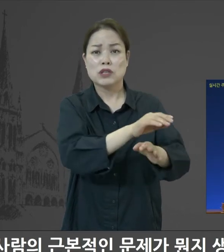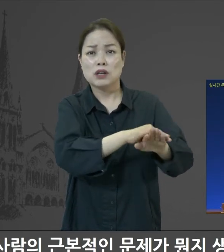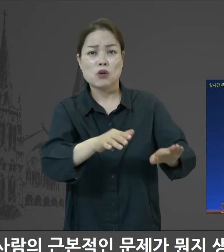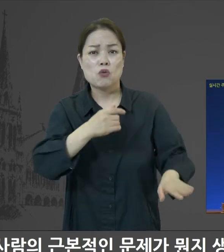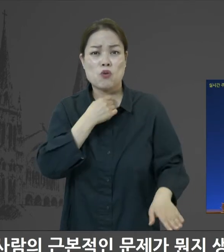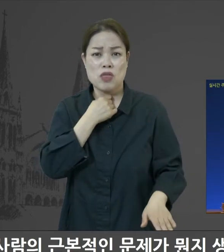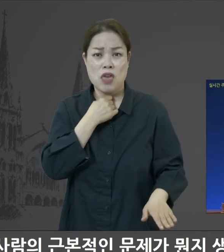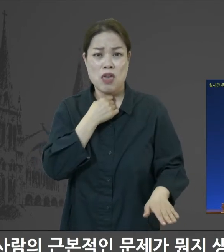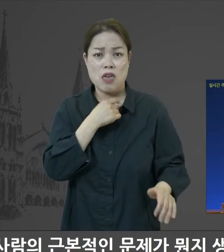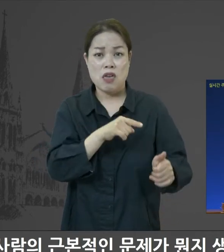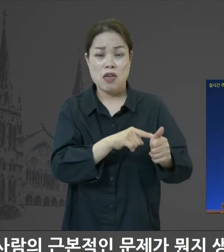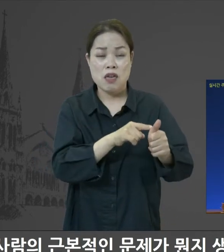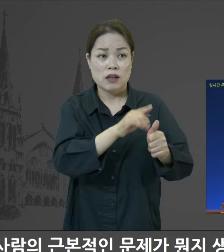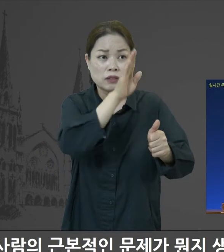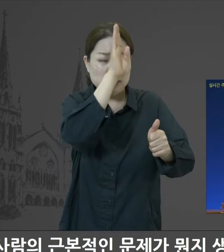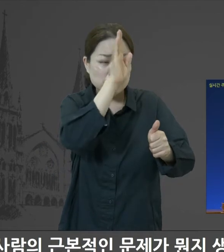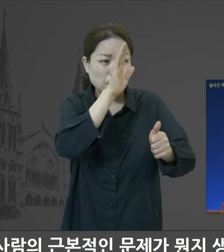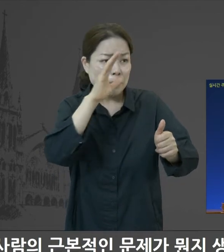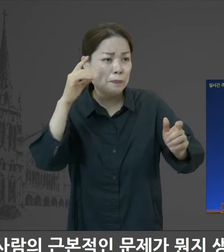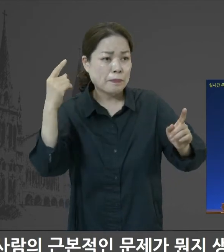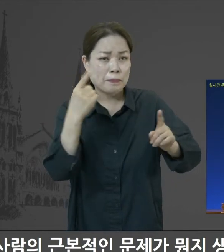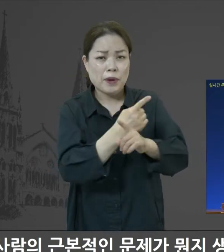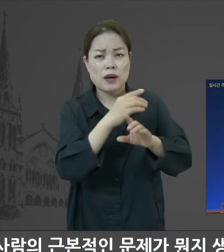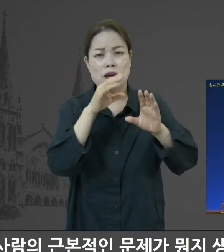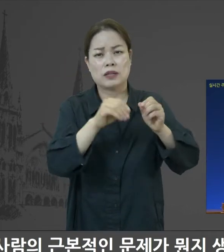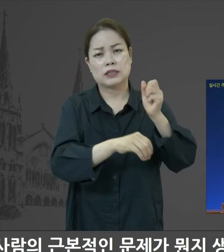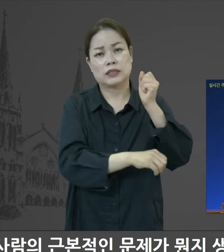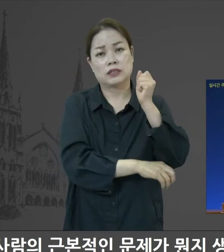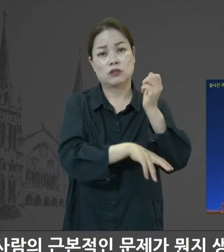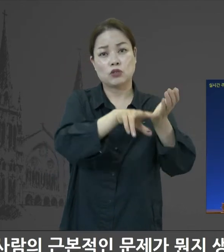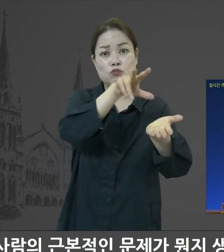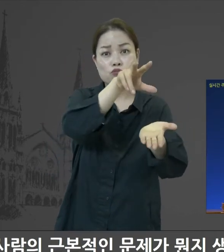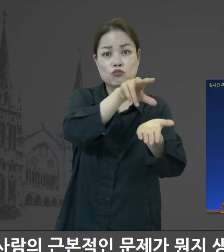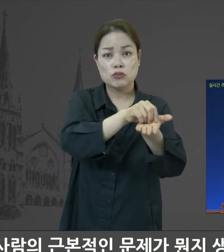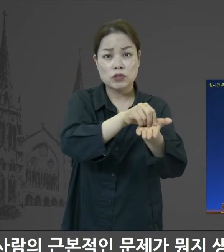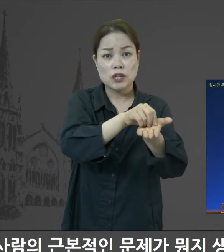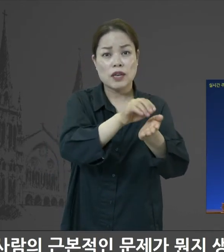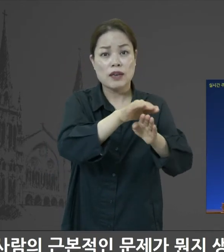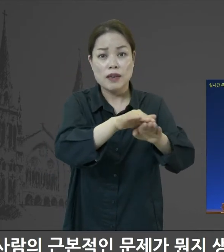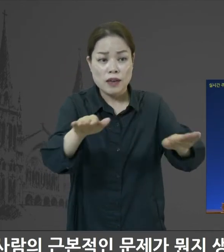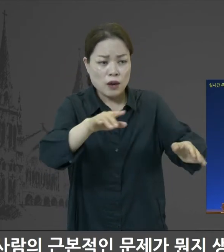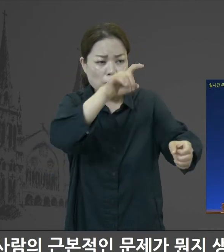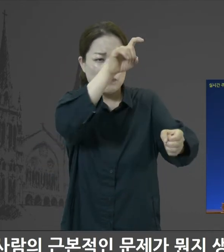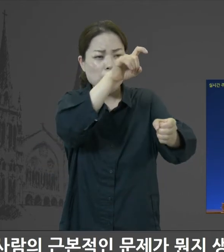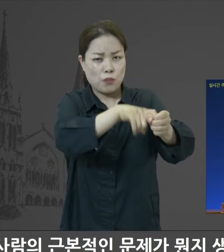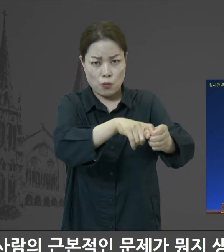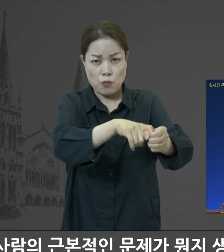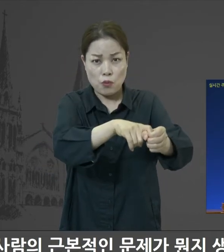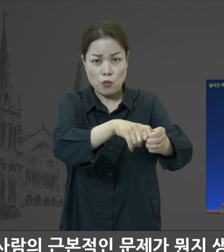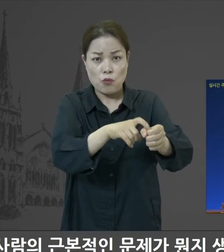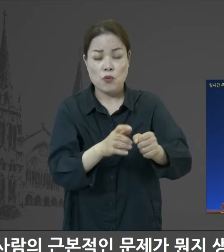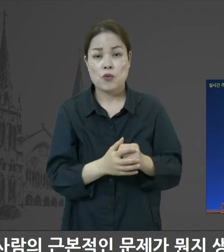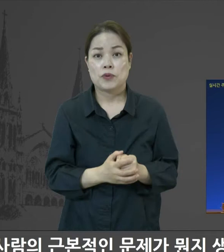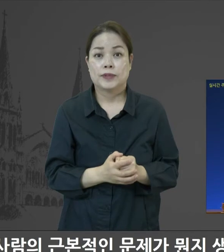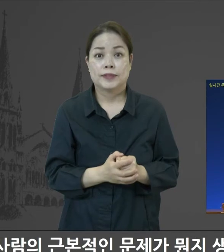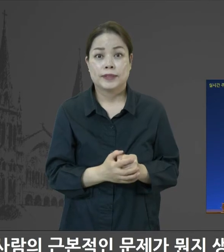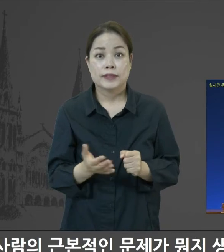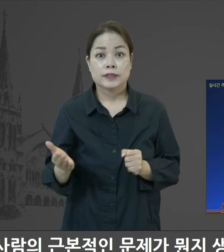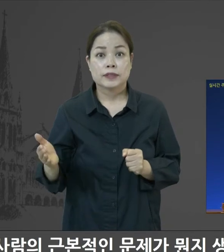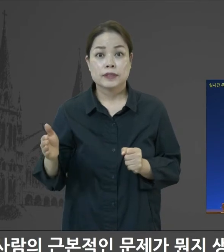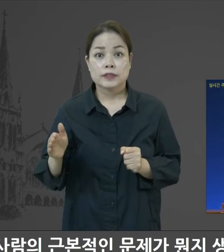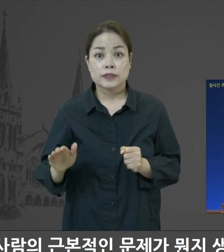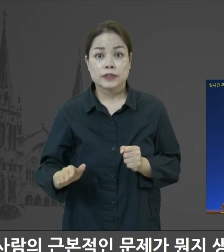아니었습니까? 질병이 낫는 것이 근원적인 문제입니다. 이것이 그의 목표가 되어야 됩니다.